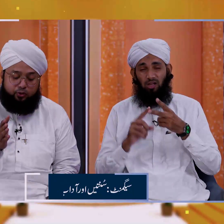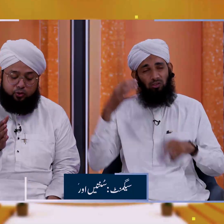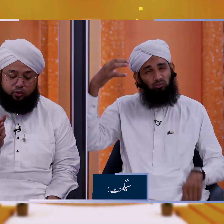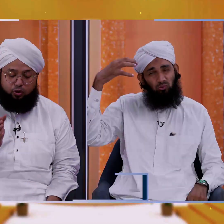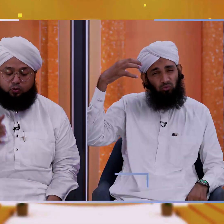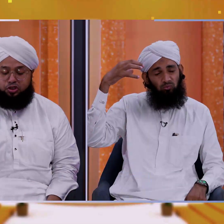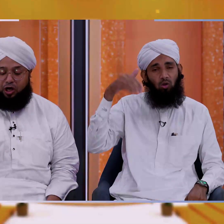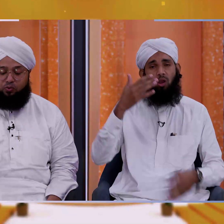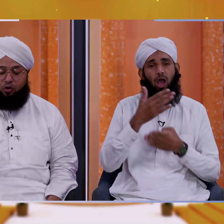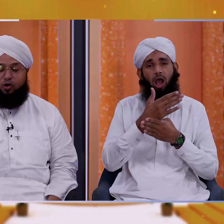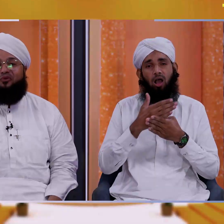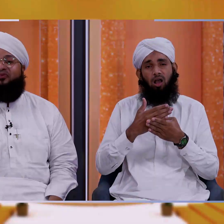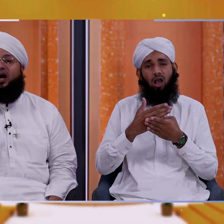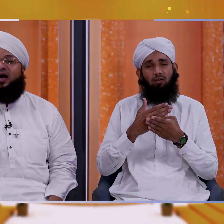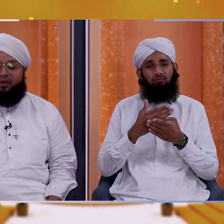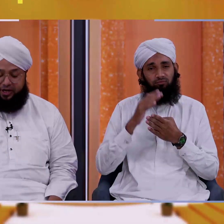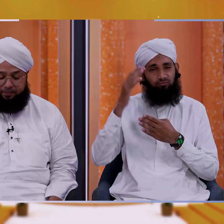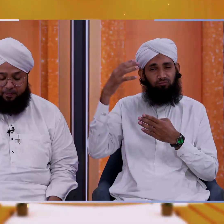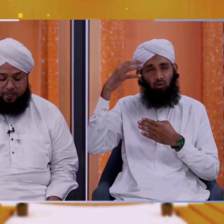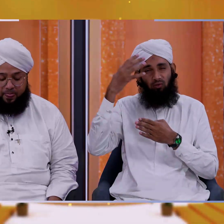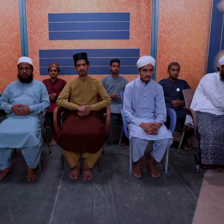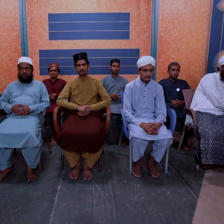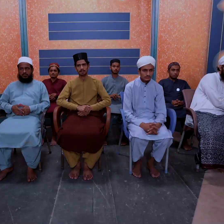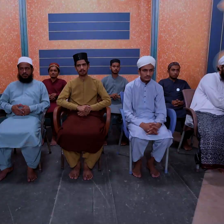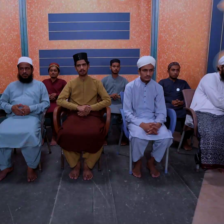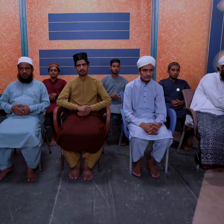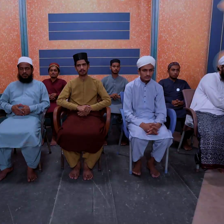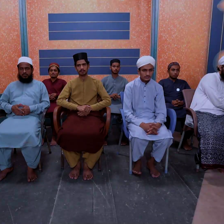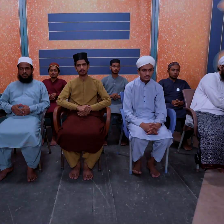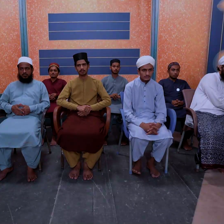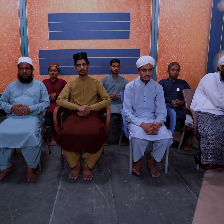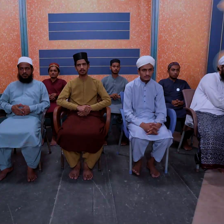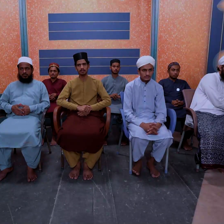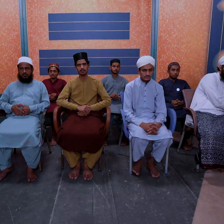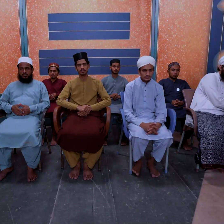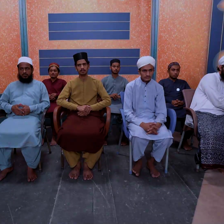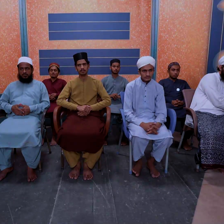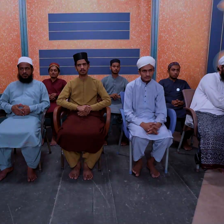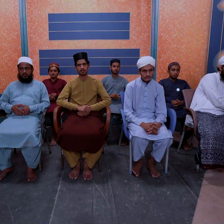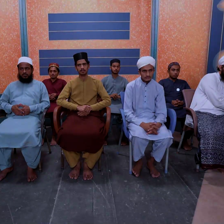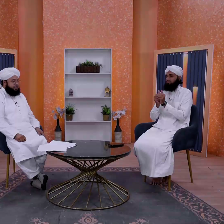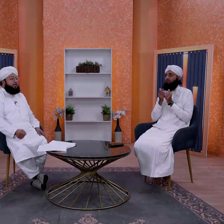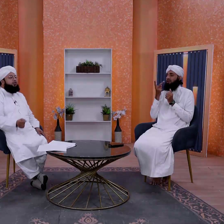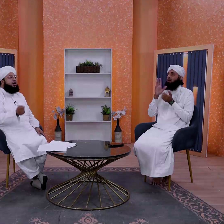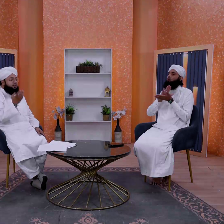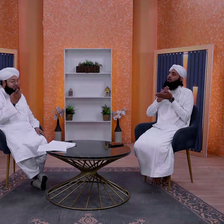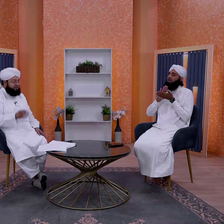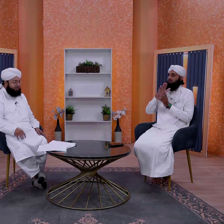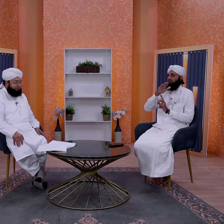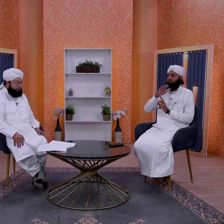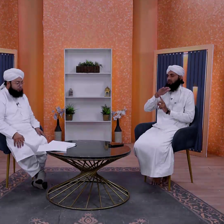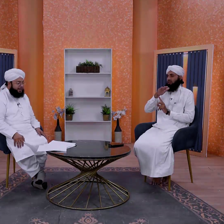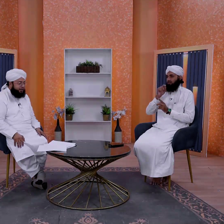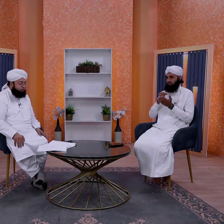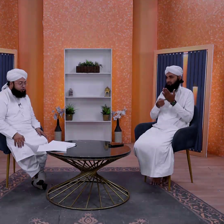ہو اور کچھ چھاؤں ہو وہاں نہ بیٹھیں. حضرت سیدنا ابو ہریرہ رضی اللہ عنہ سے روایت ہے کہ اللہ عز و